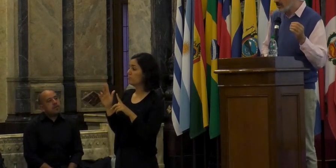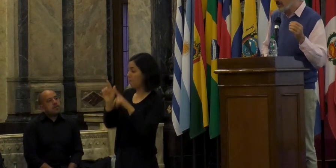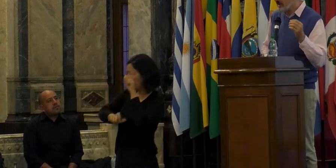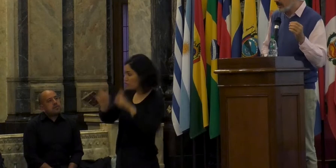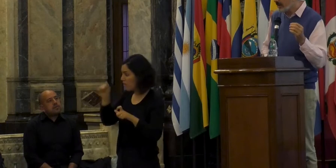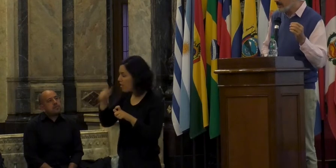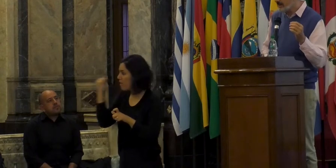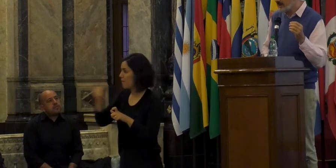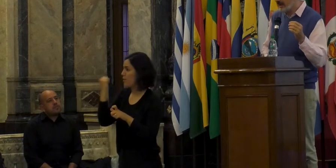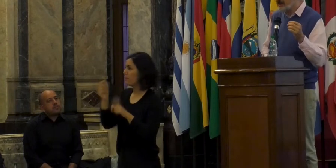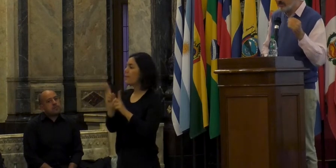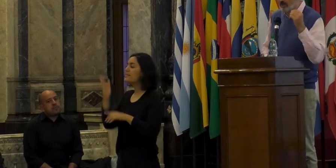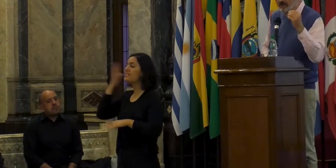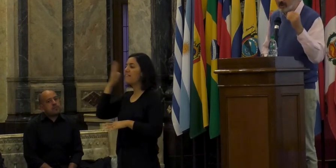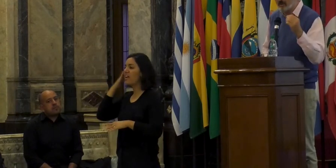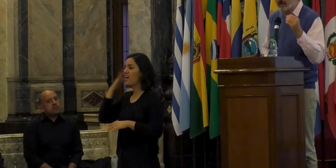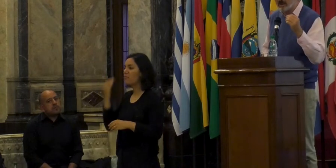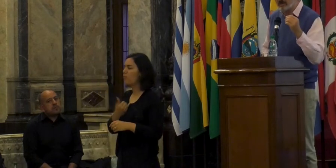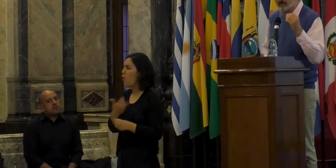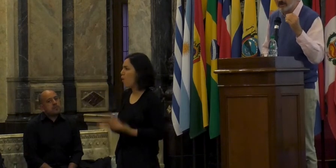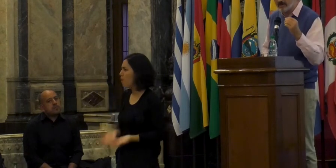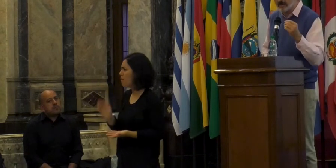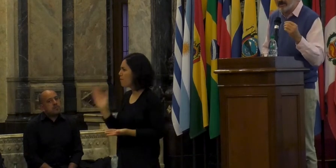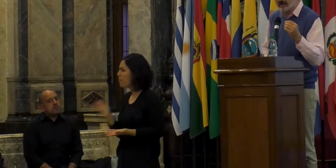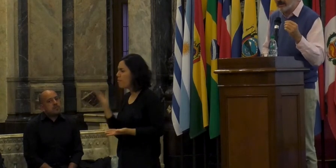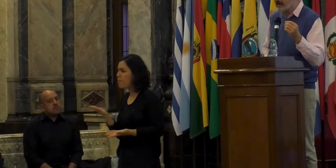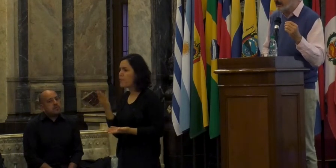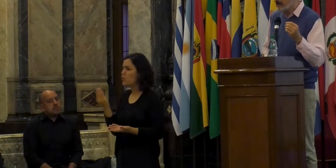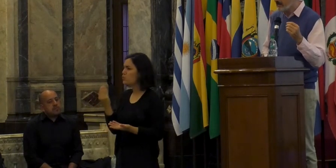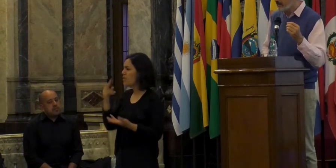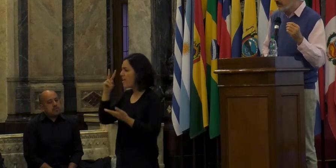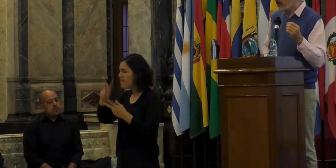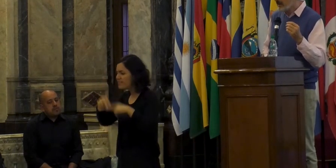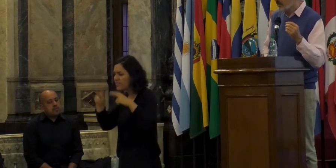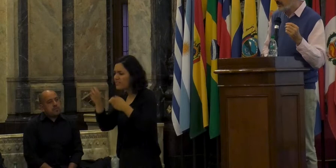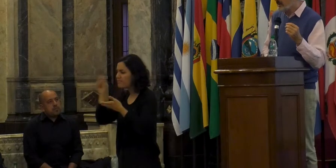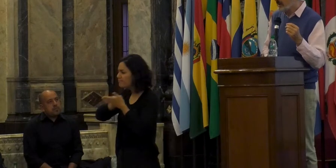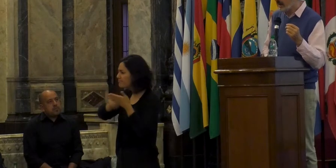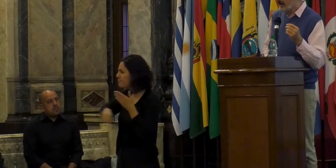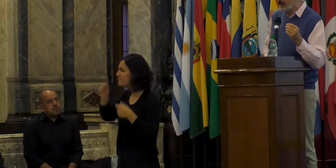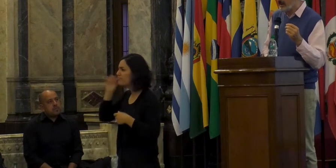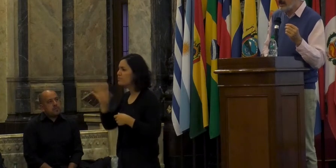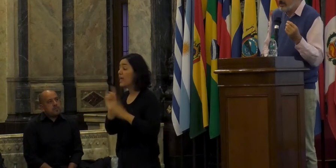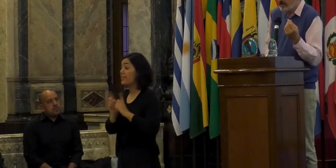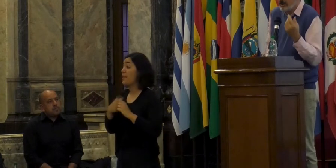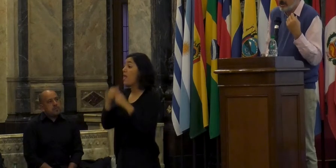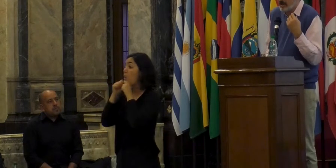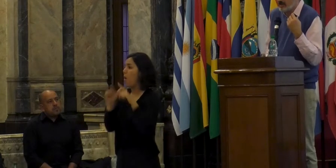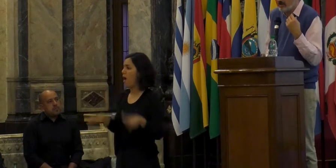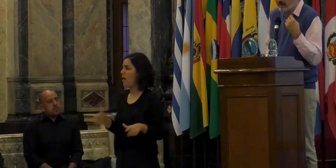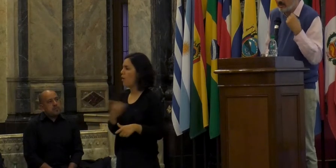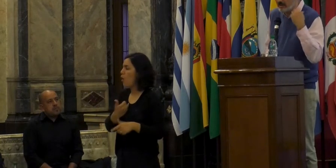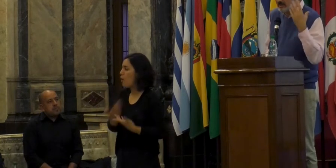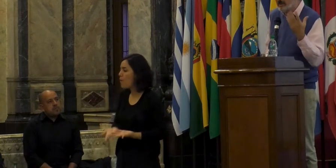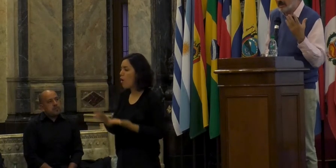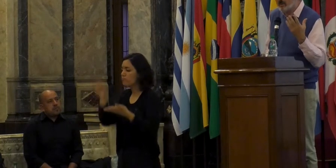la cuestión de los saberes, que es producir conocimiento sobre la vida cotidiana, y la cuestión del lenguaje, qué tipo de